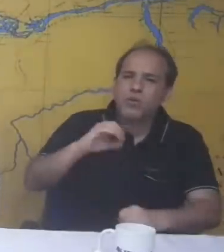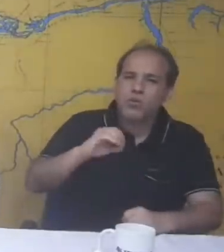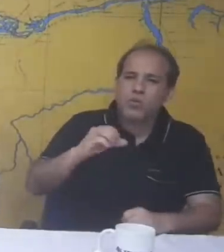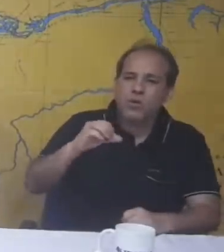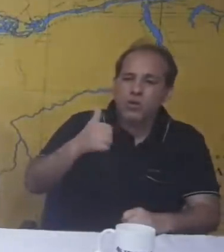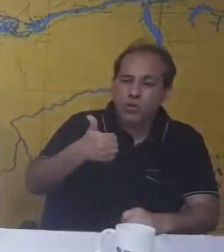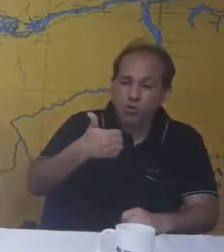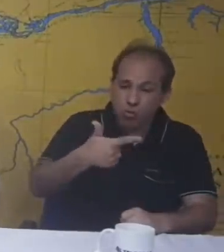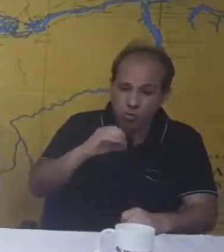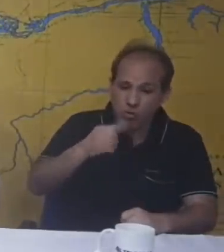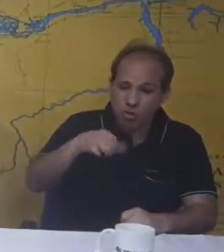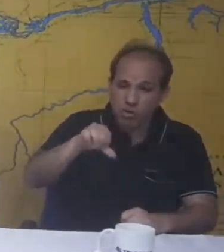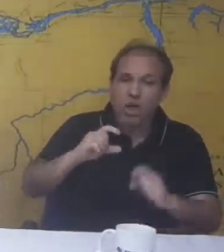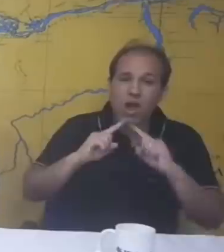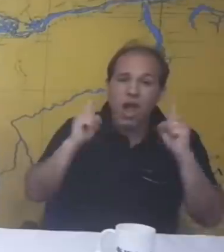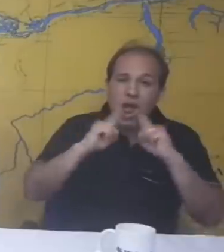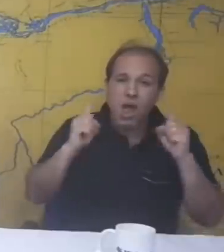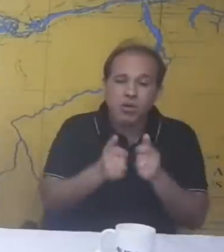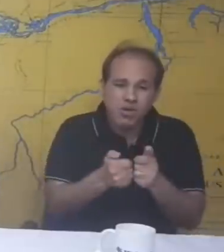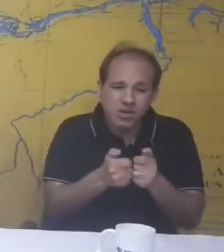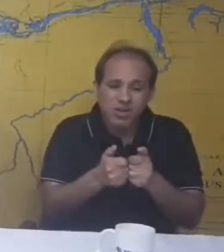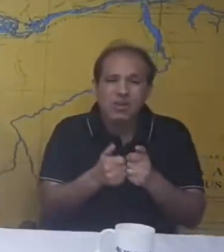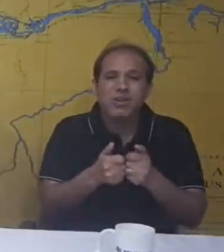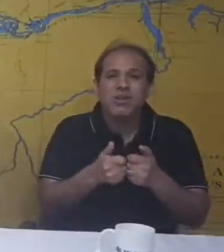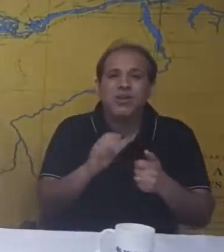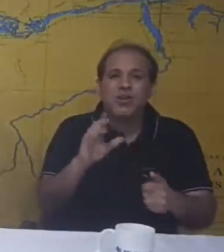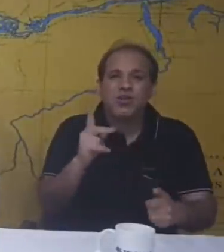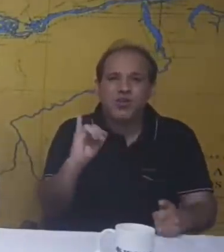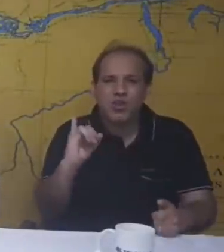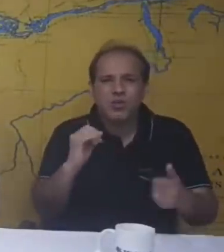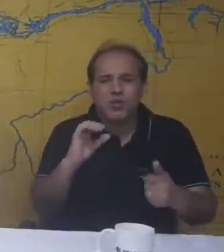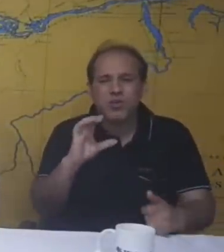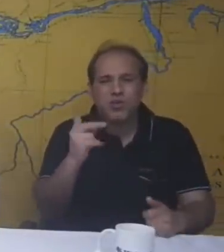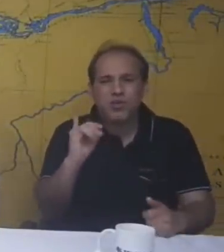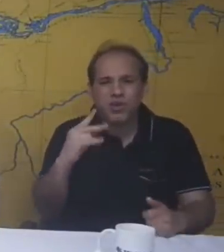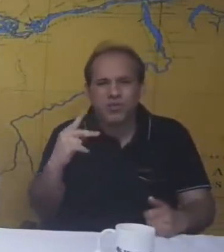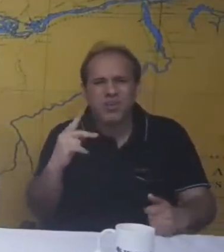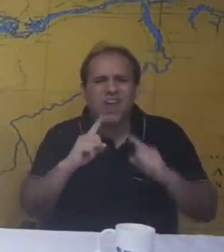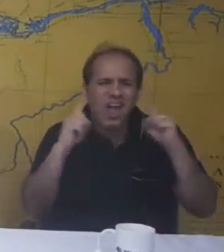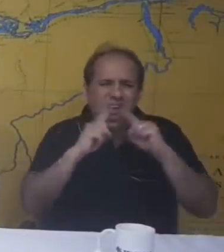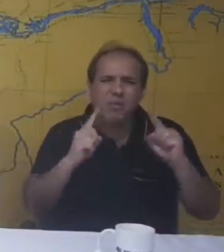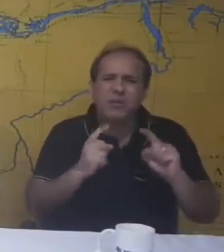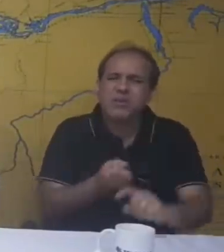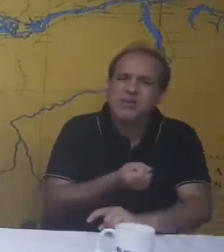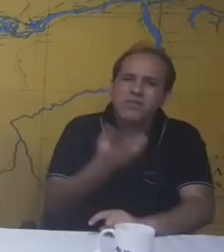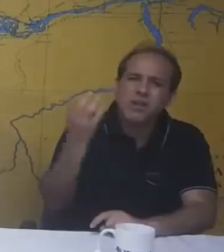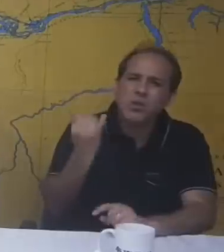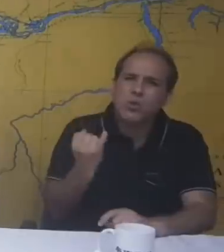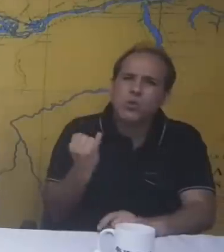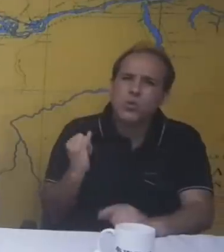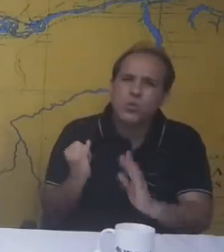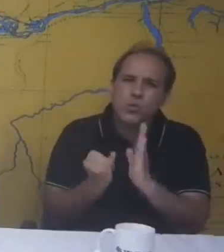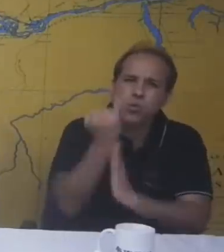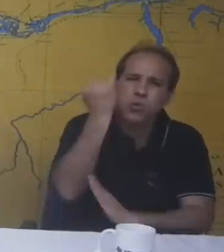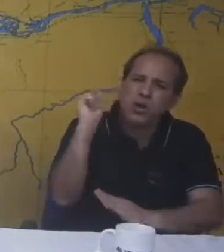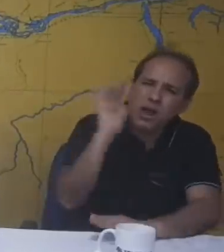do preço dos jogos eletrônicos, chips, etc. E tinham degraus lá de imposto, né?